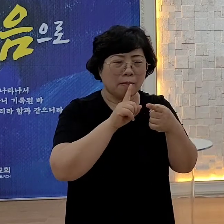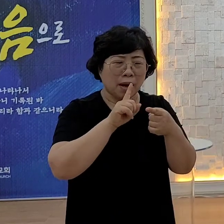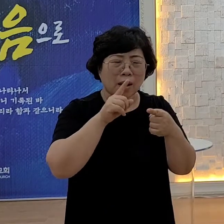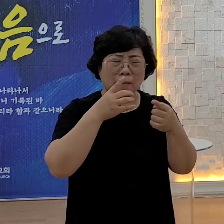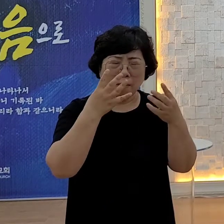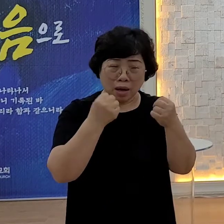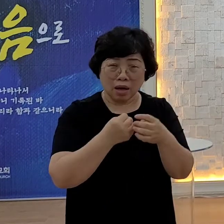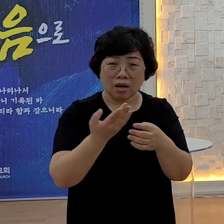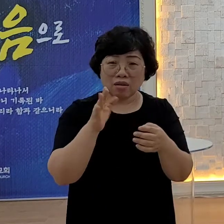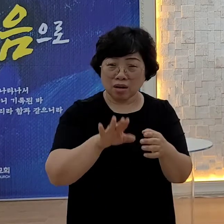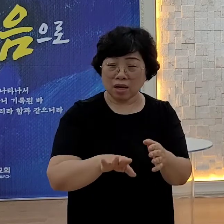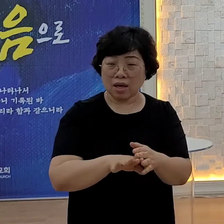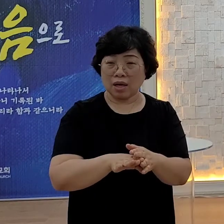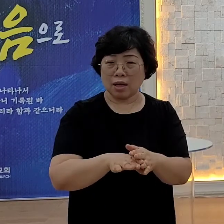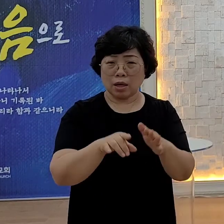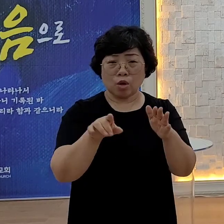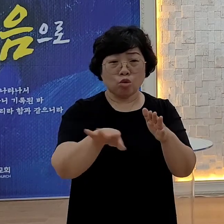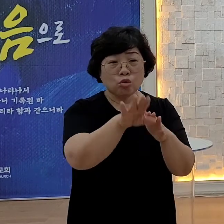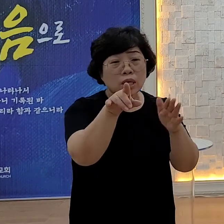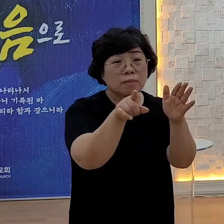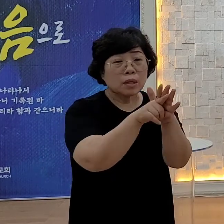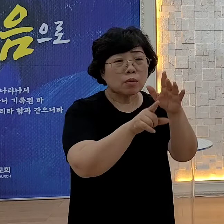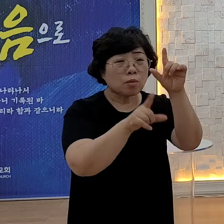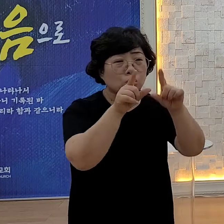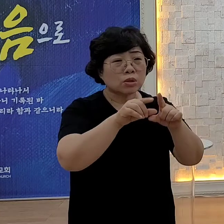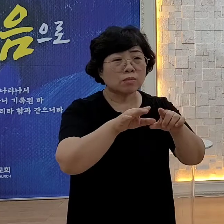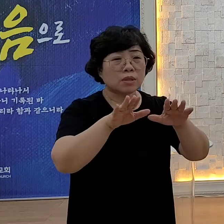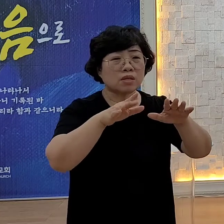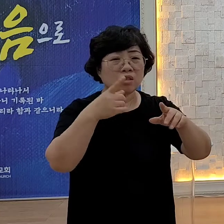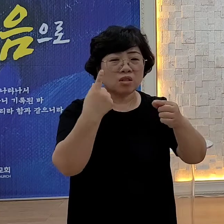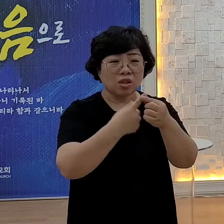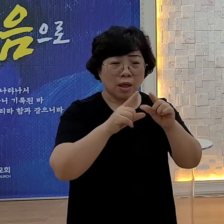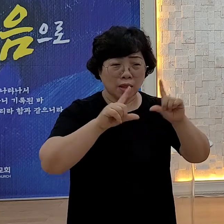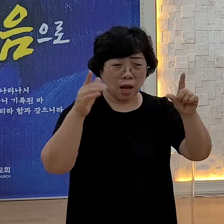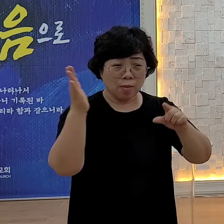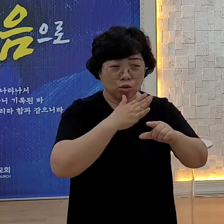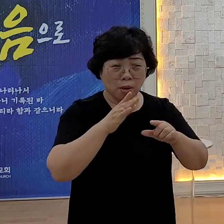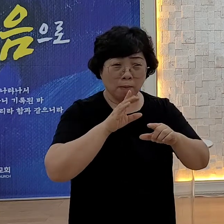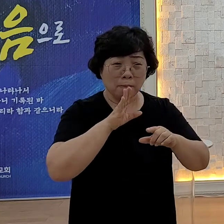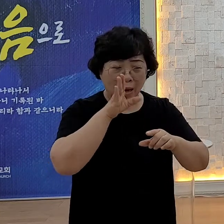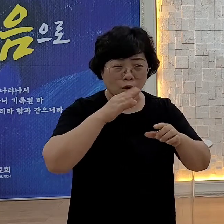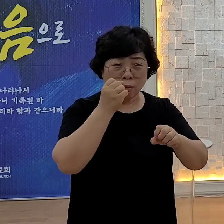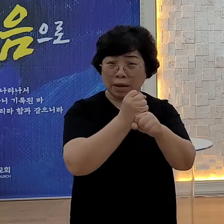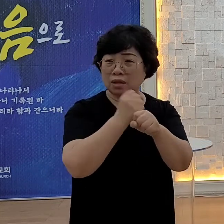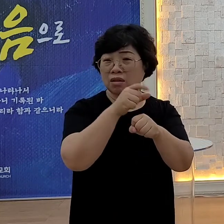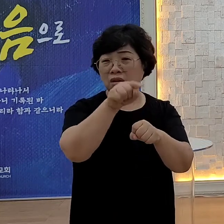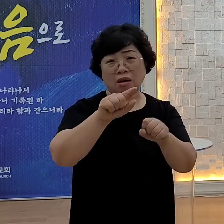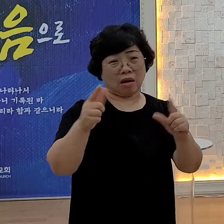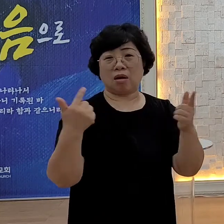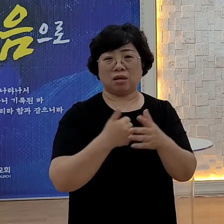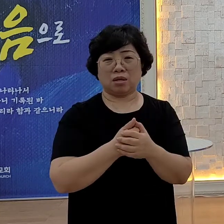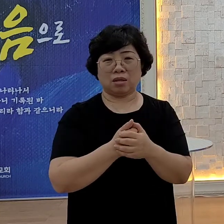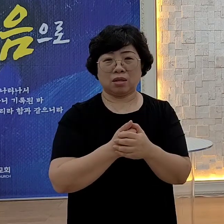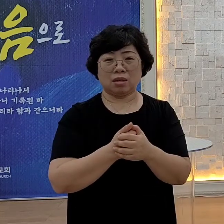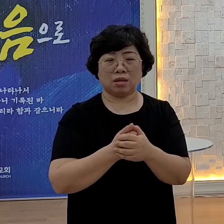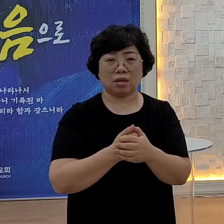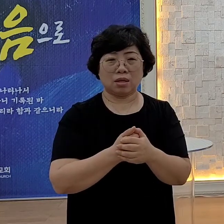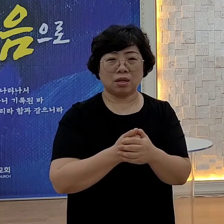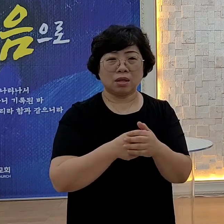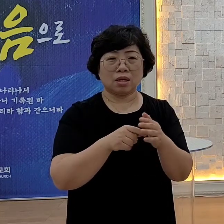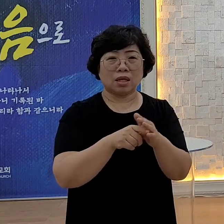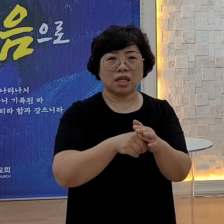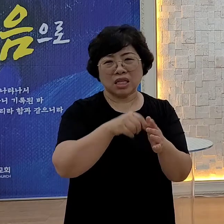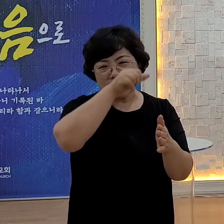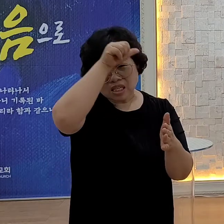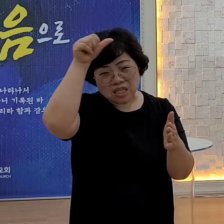이 믿음에 대해 하루아침에 지금 된 게 아닙니다. 믿음이 많고 적고를 떠나서 한평생 쌓아온 많은